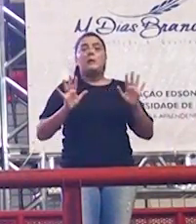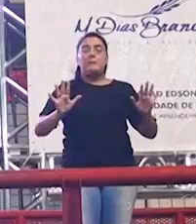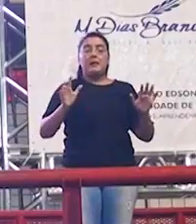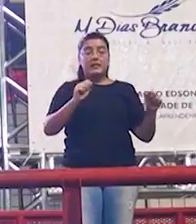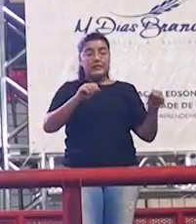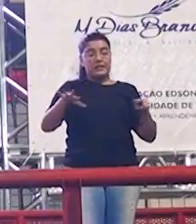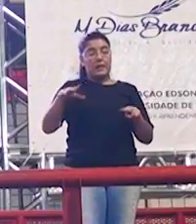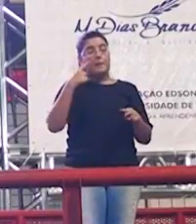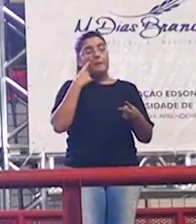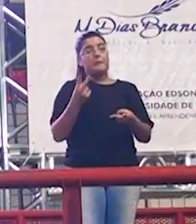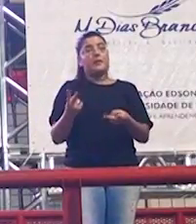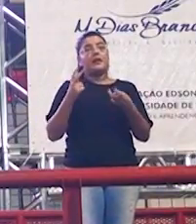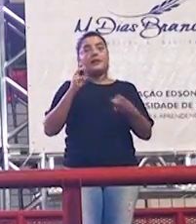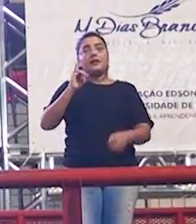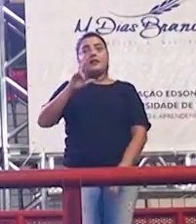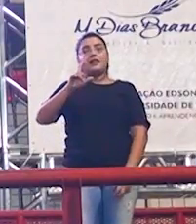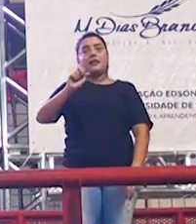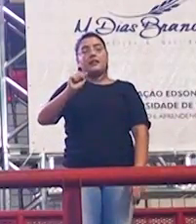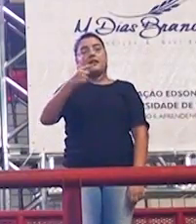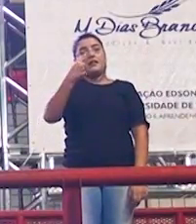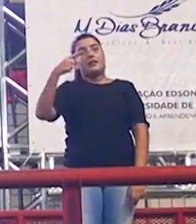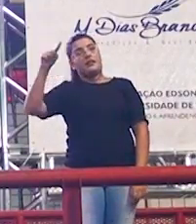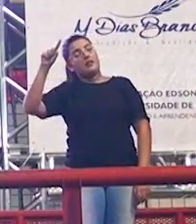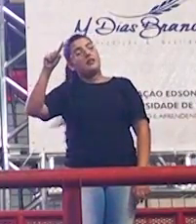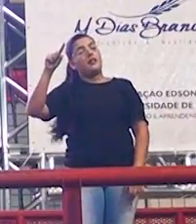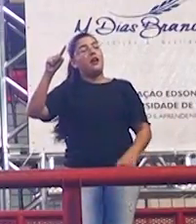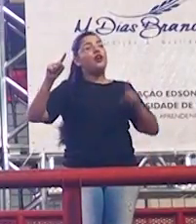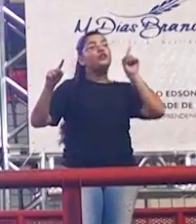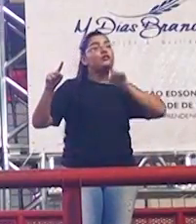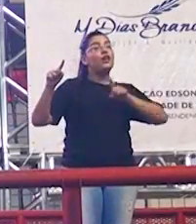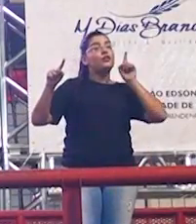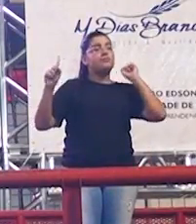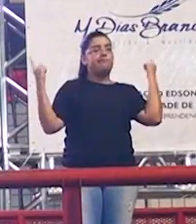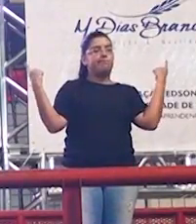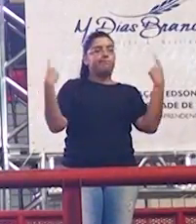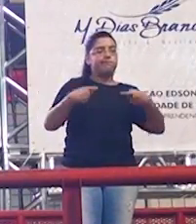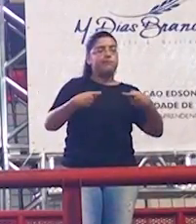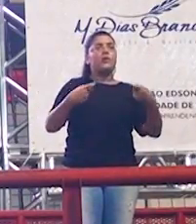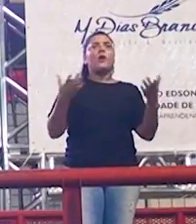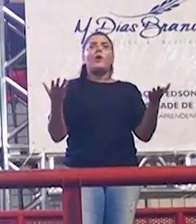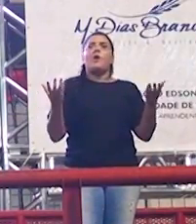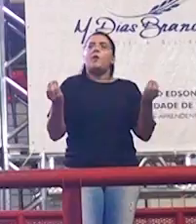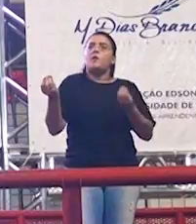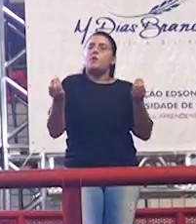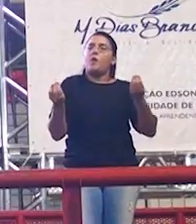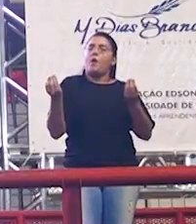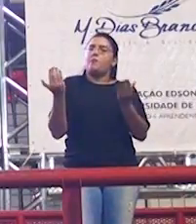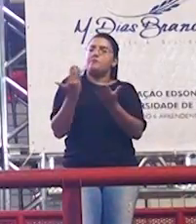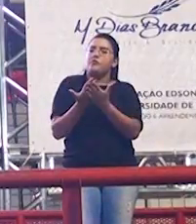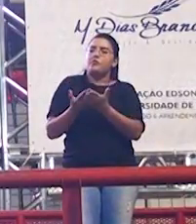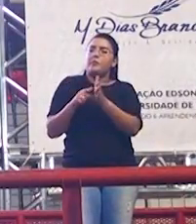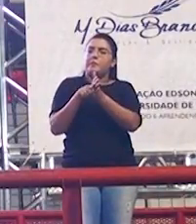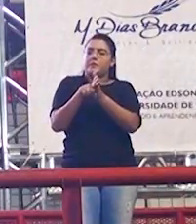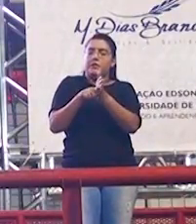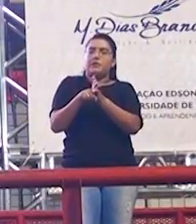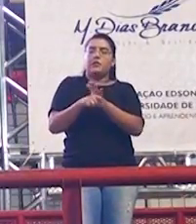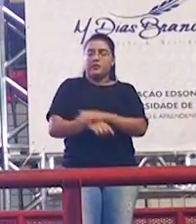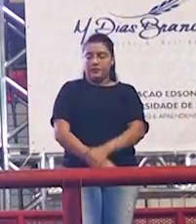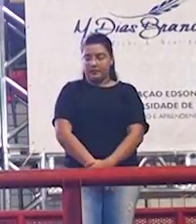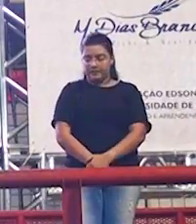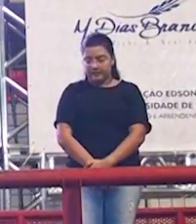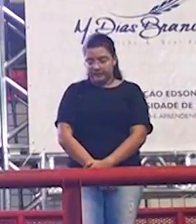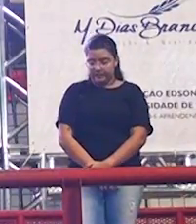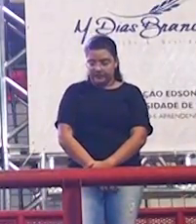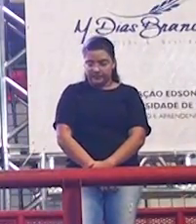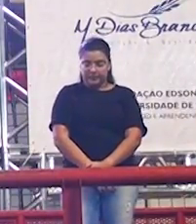Essa semana a gente viu o Irã e Estados Unidos trocando farpas de novo. Então, como é que você pesquisa isso? O canal a gente vai estar postando essas questões. Mas